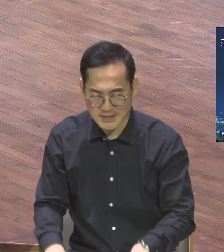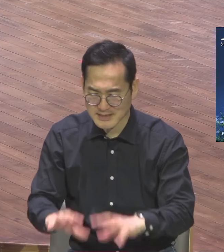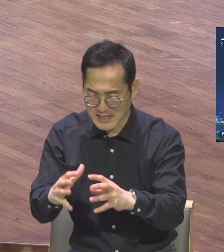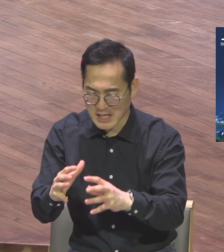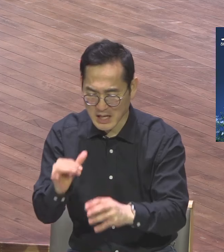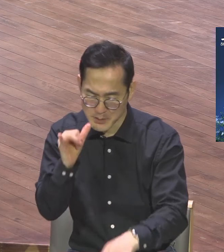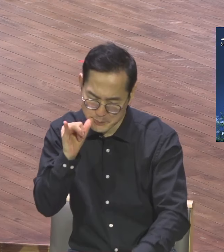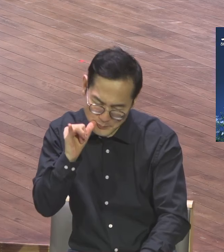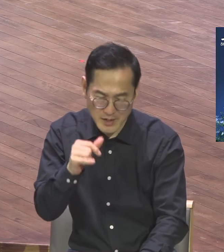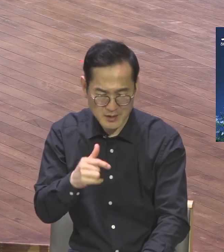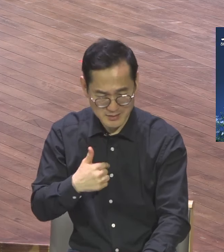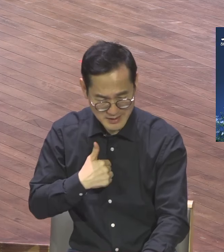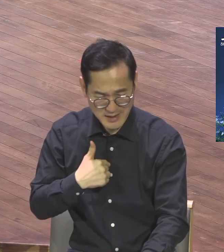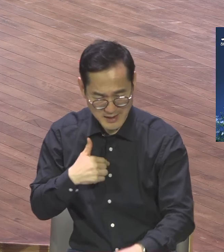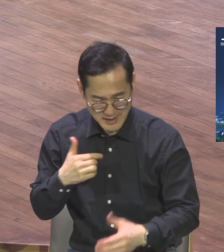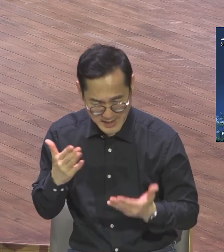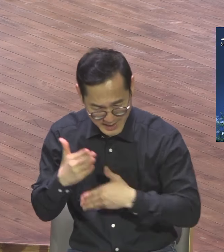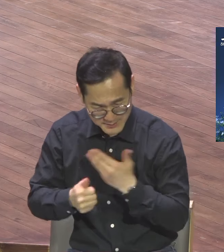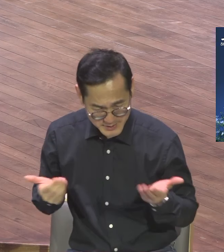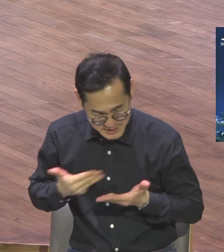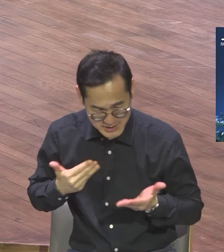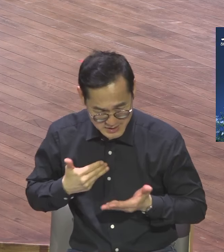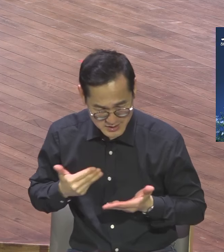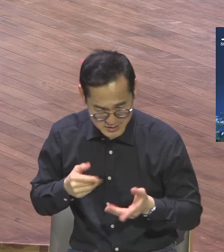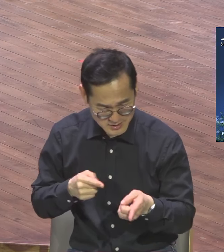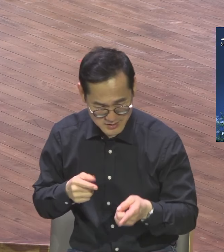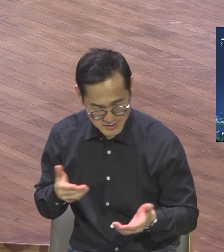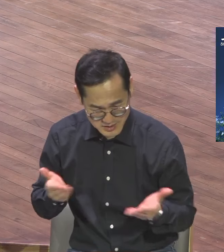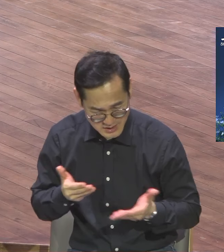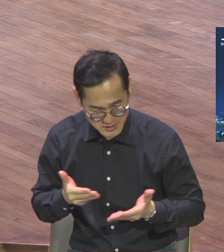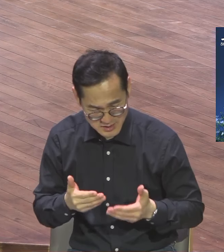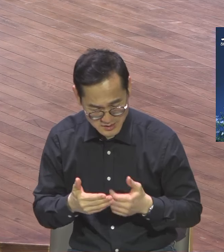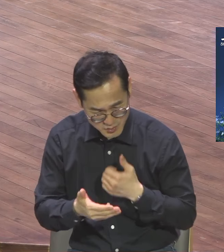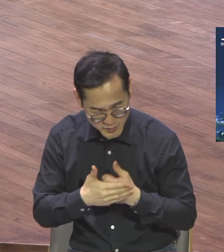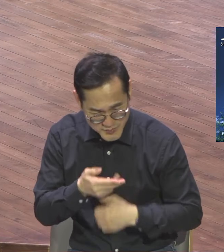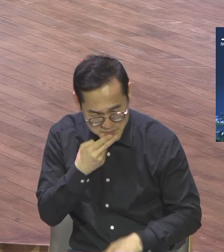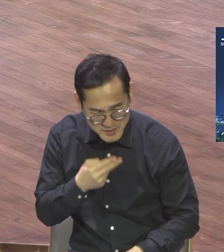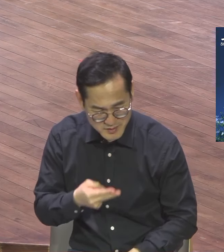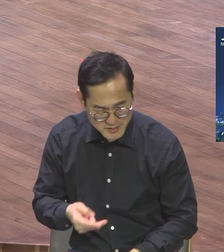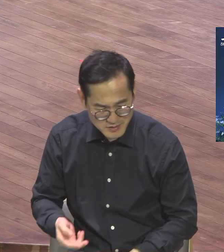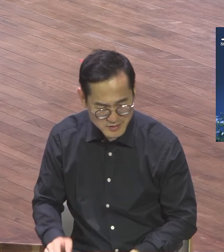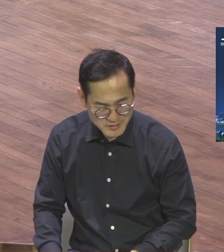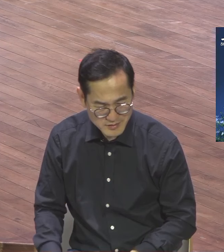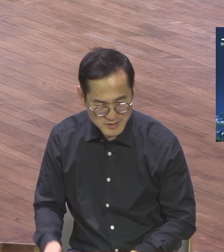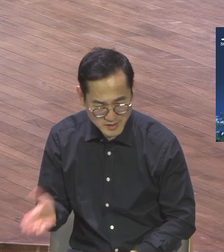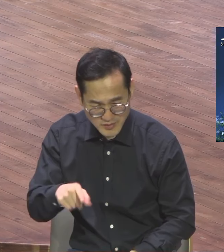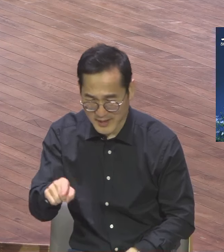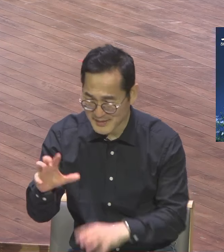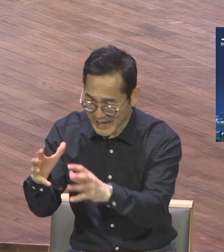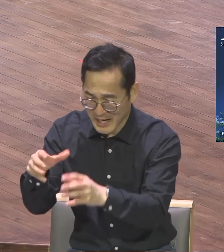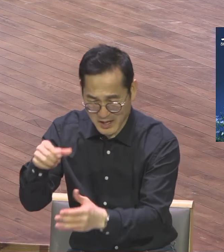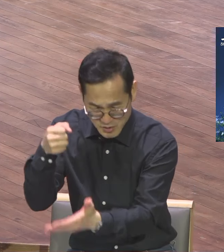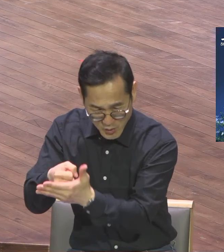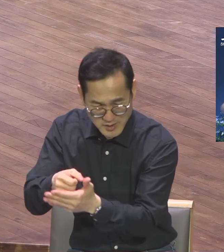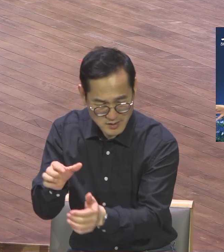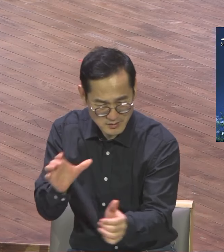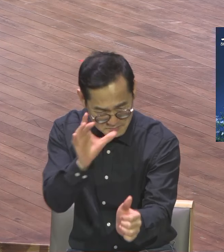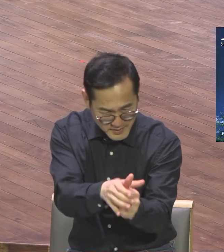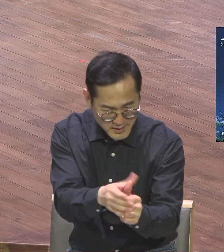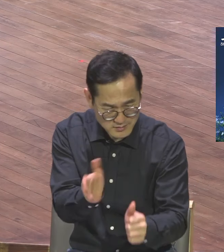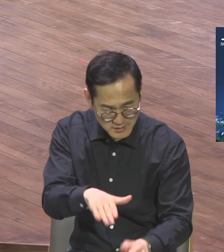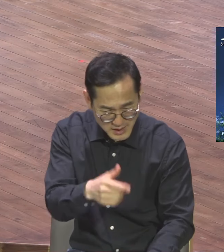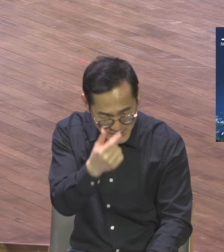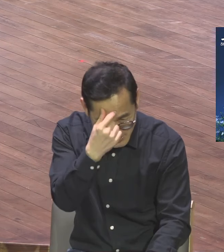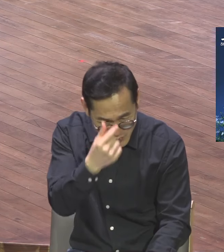사랑해서 내 일을 별로 안 좋아하지만 그래도 하라고 하나님 보내 억지로 한 개 뽑아줬는데